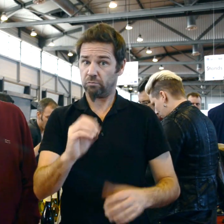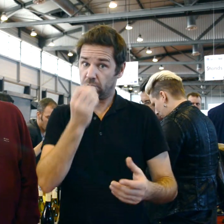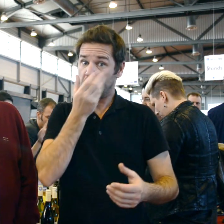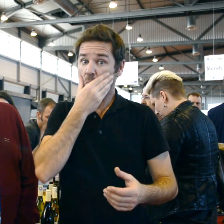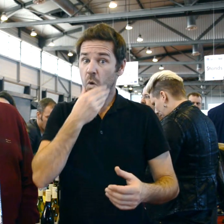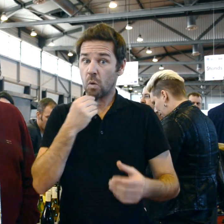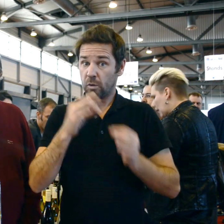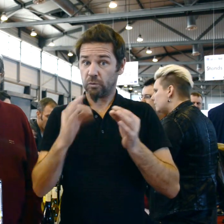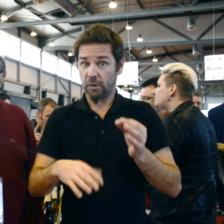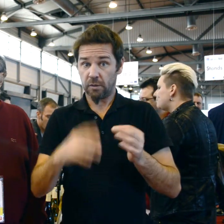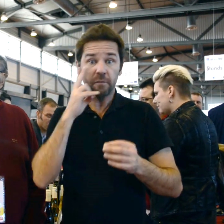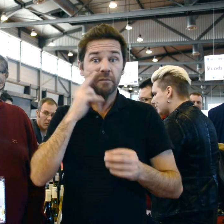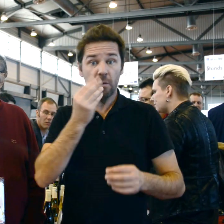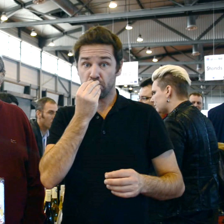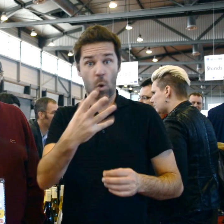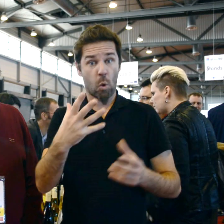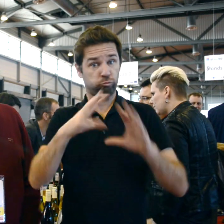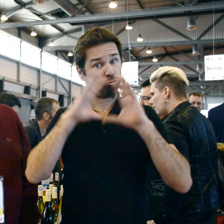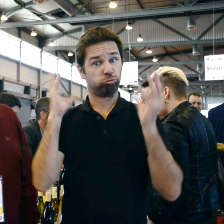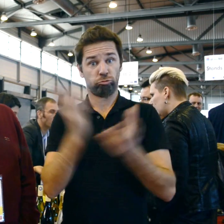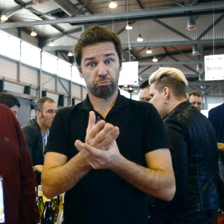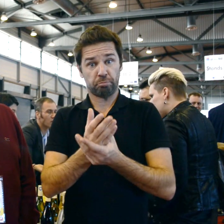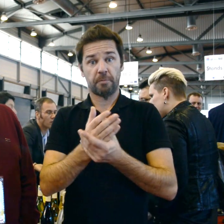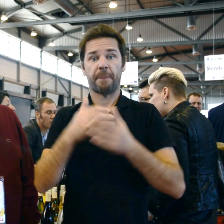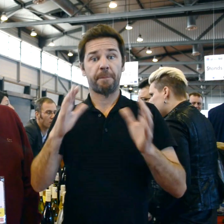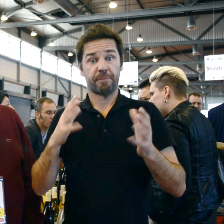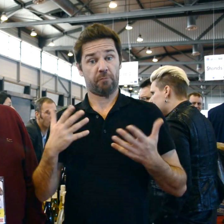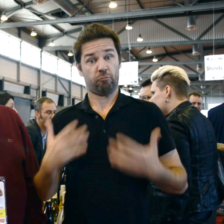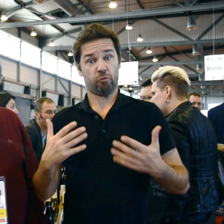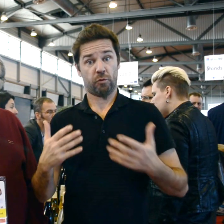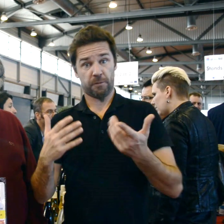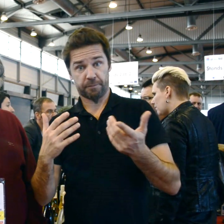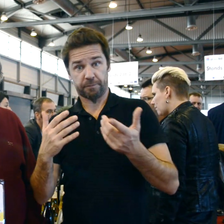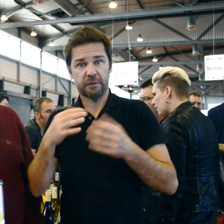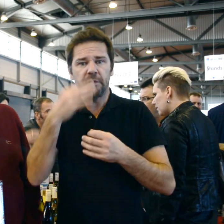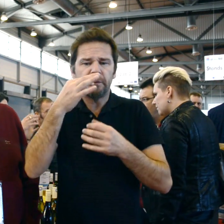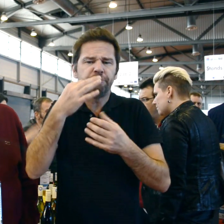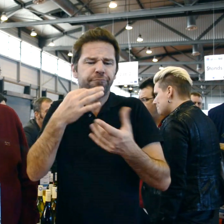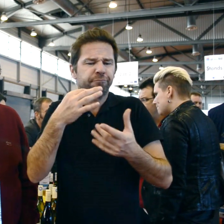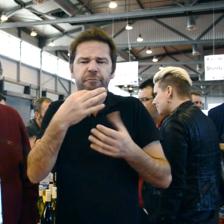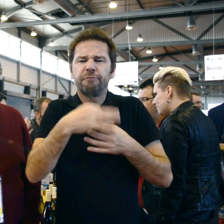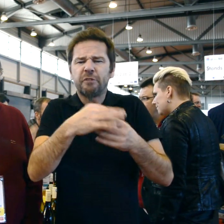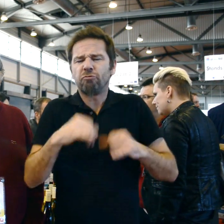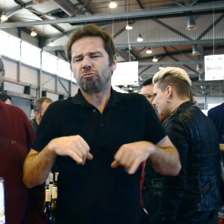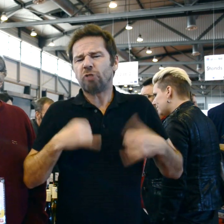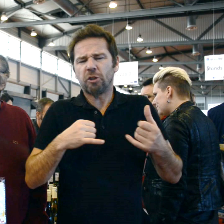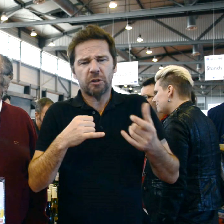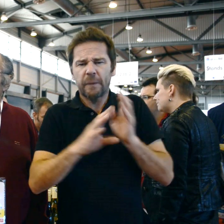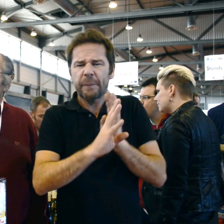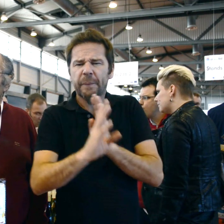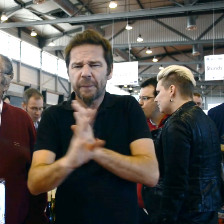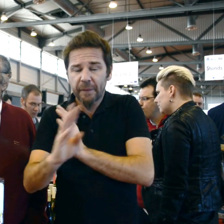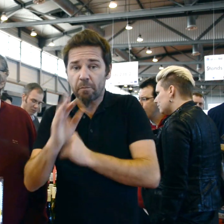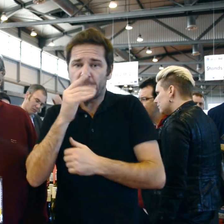résultat. Les vins sont bons, globalement sont bons. Alors, dans l'état actuel, les vignes sont jeunes, donc on ne peut pas prétendre dire qu'on va avoir